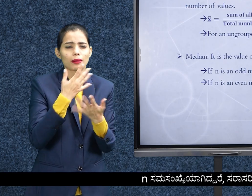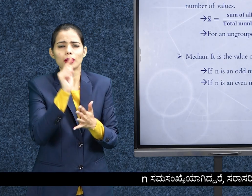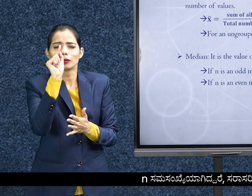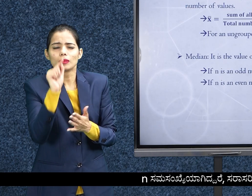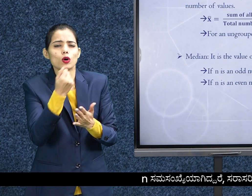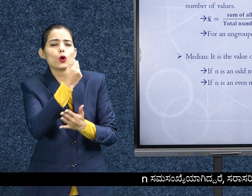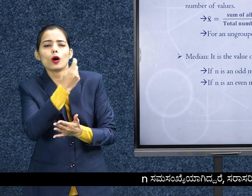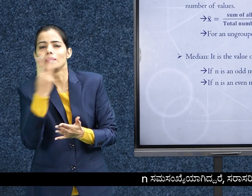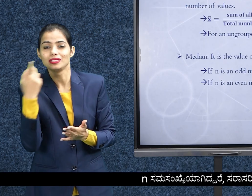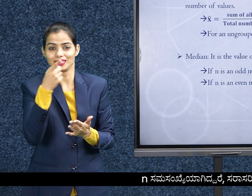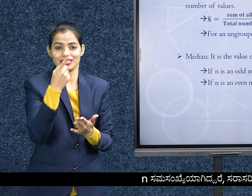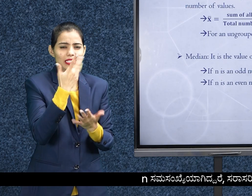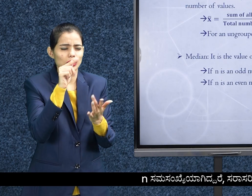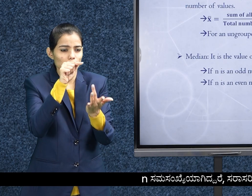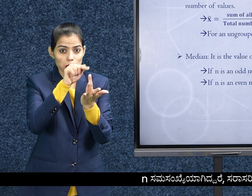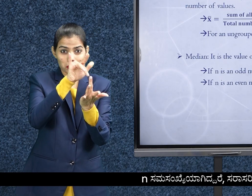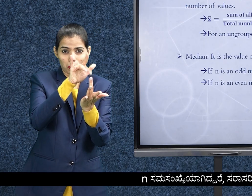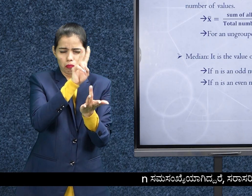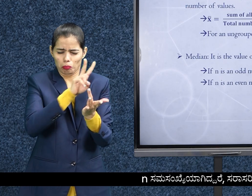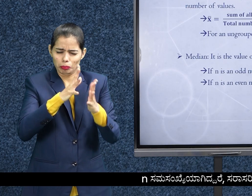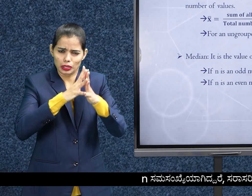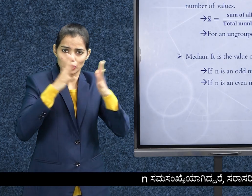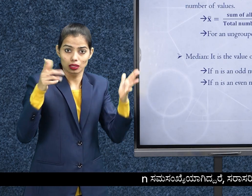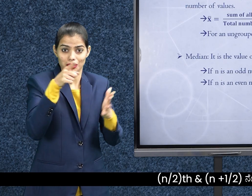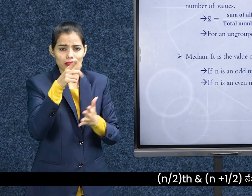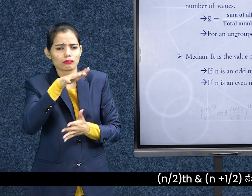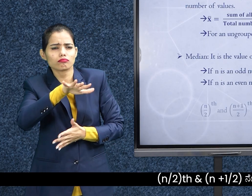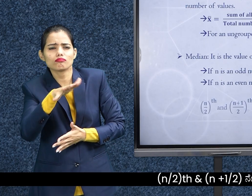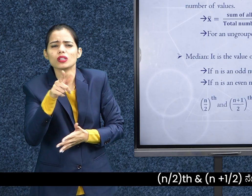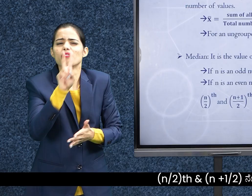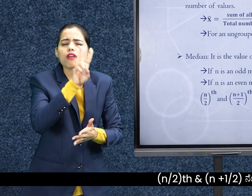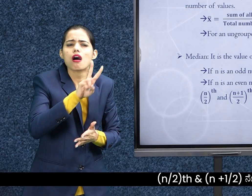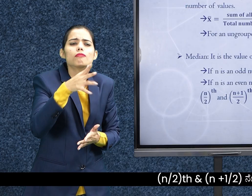n ಸಮಸಂಖ್ಯೆಯಾಗಿದ್ದರೆ ಸರಾಸರಿ ಇಸ್ ಈಕ್ವಲ್ ಟು ಮೌಲ್ಯಗಳ ಸರಾಸರಿ